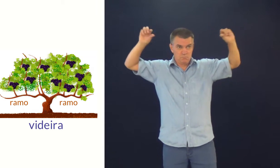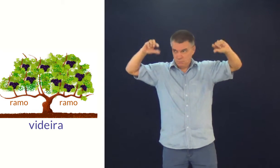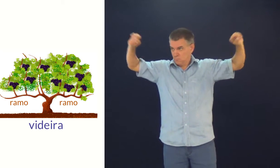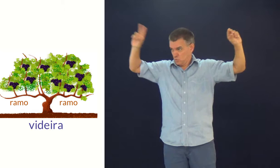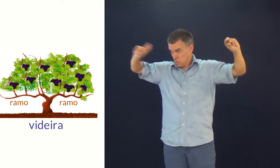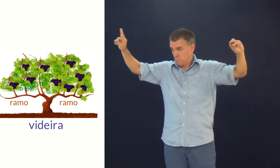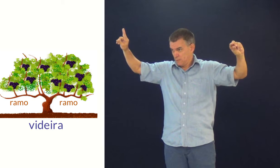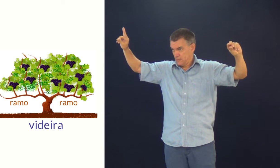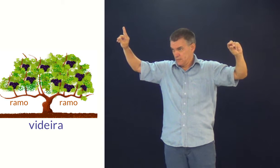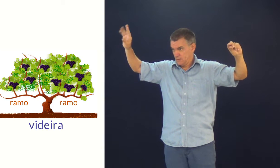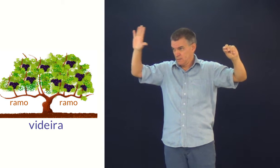ramos